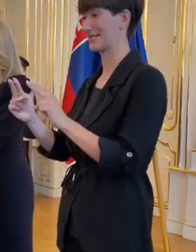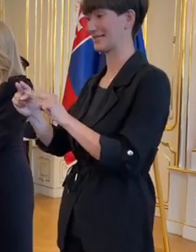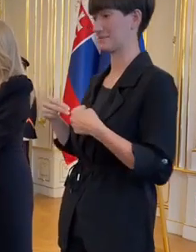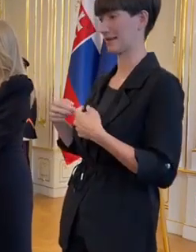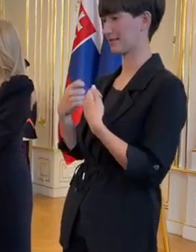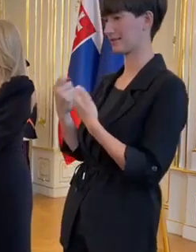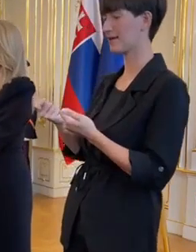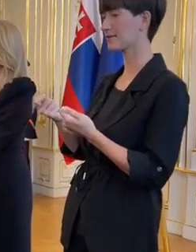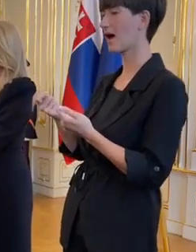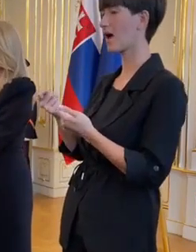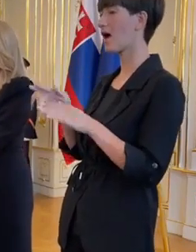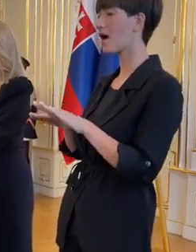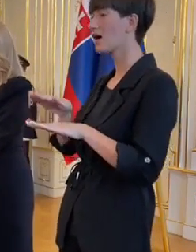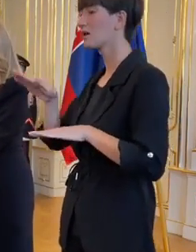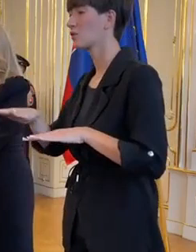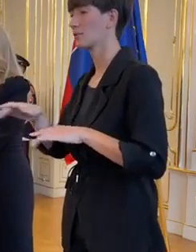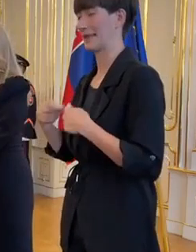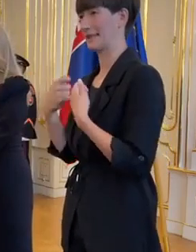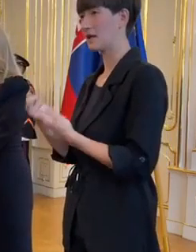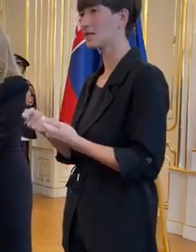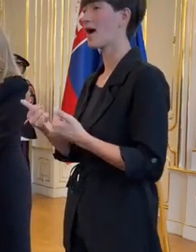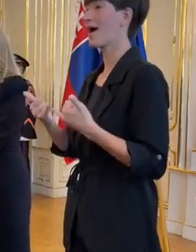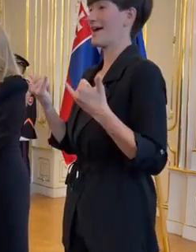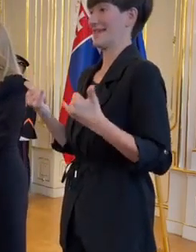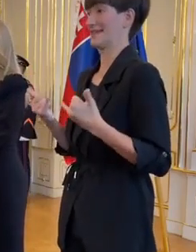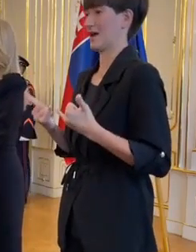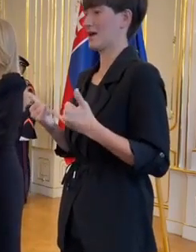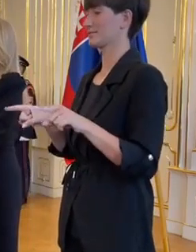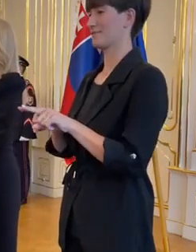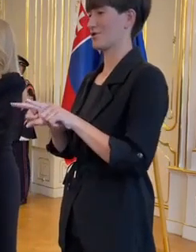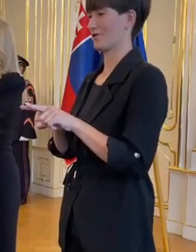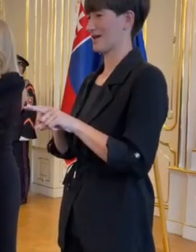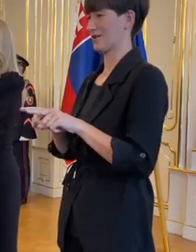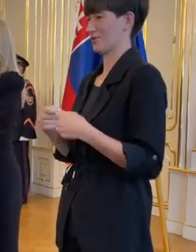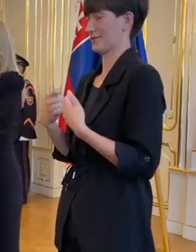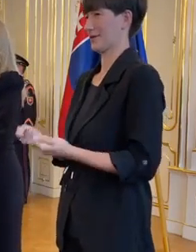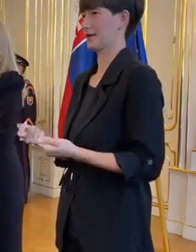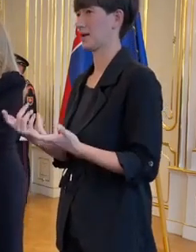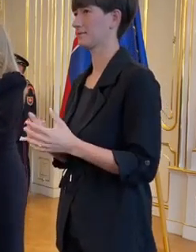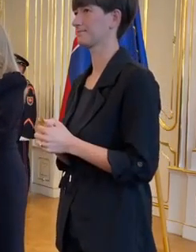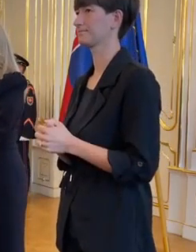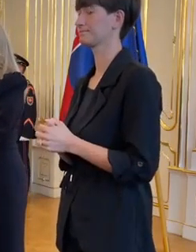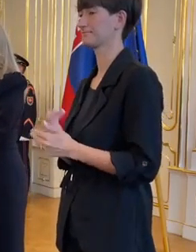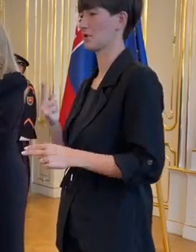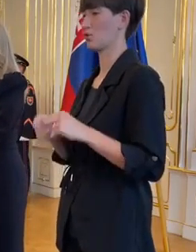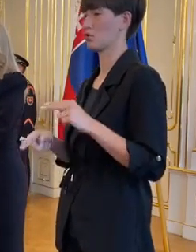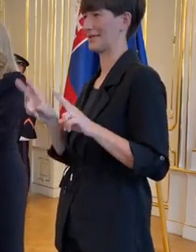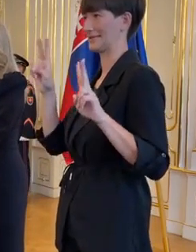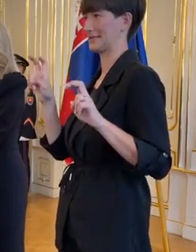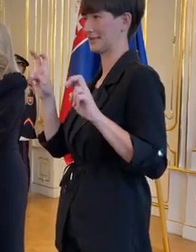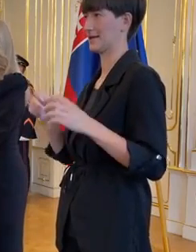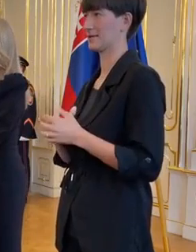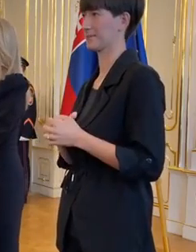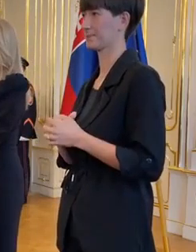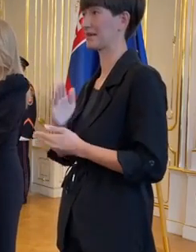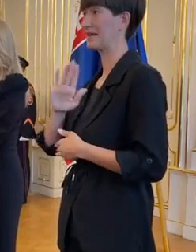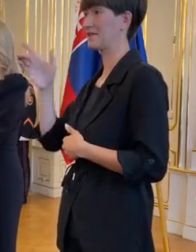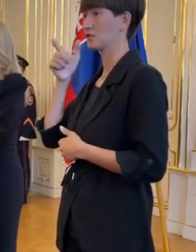ani vpred a súčasná chvíľa sa tiež javí ako neznesiteľná. Koniec citátu. Z vašich slov